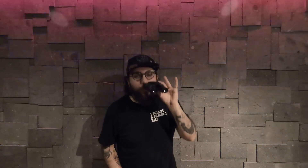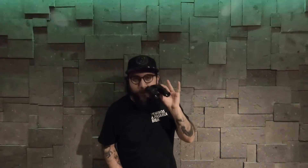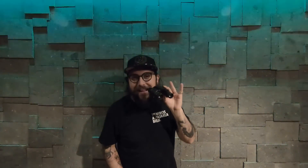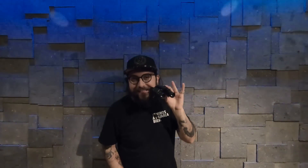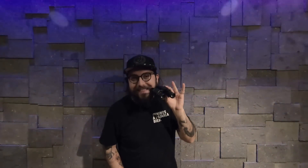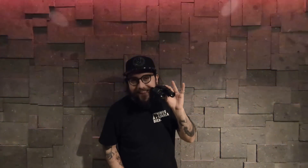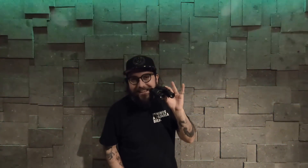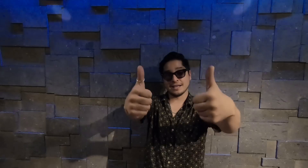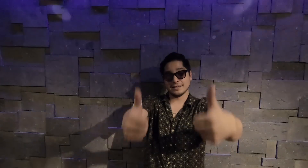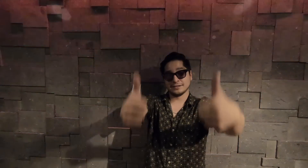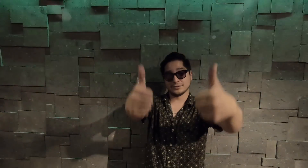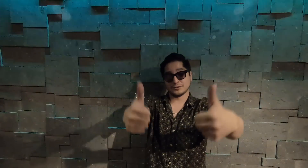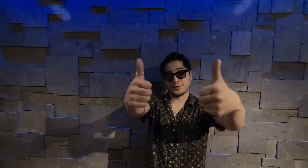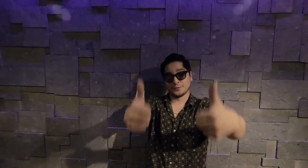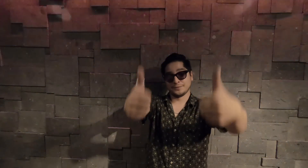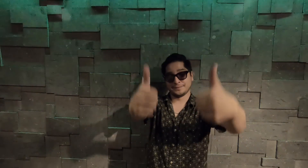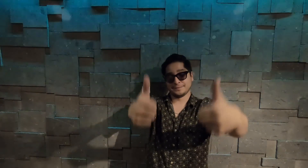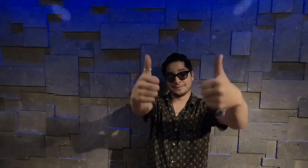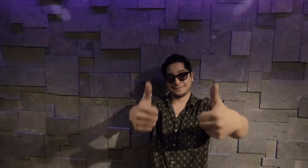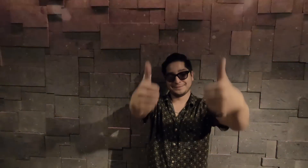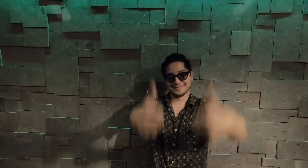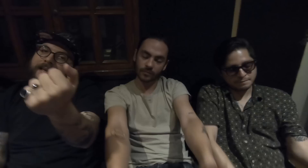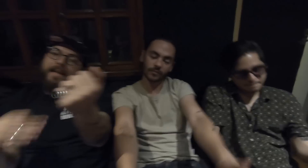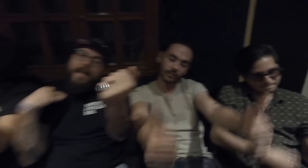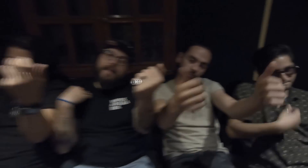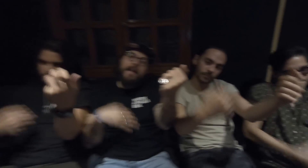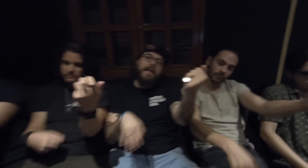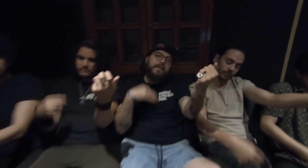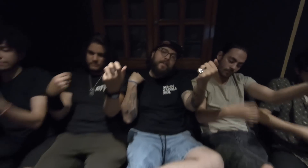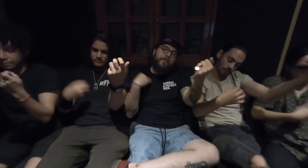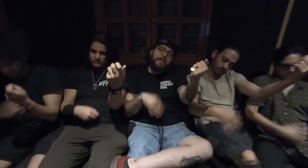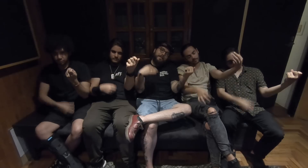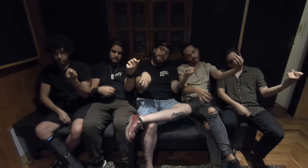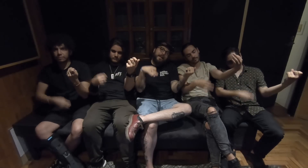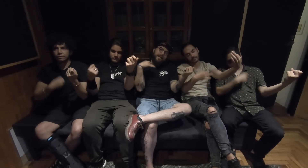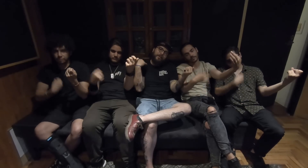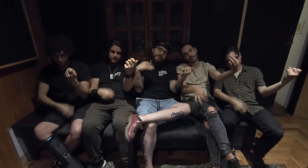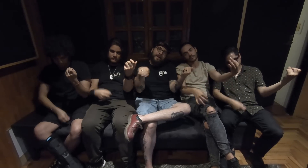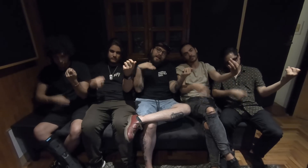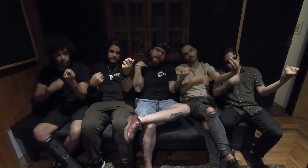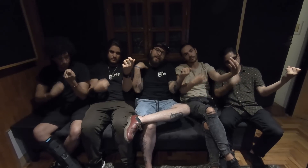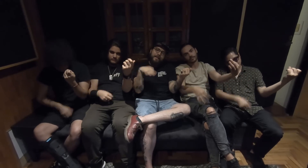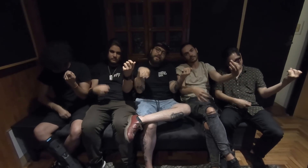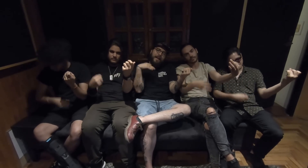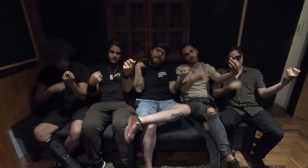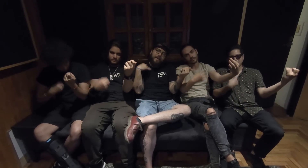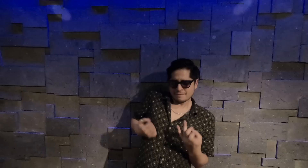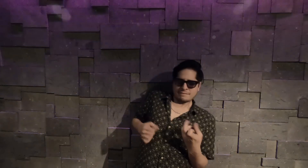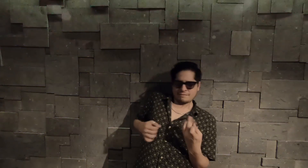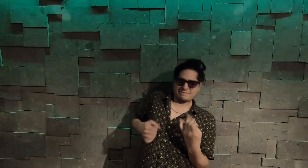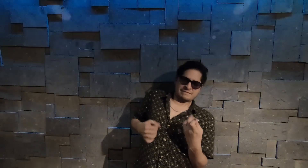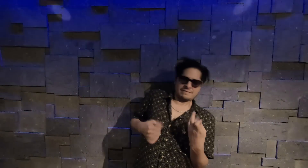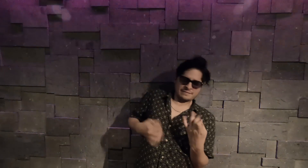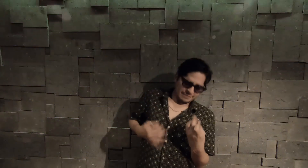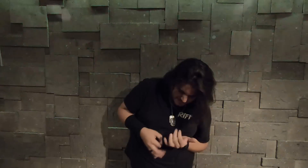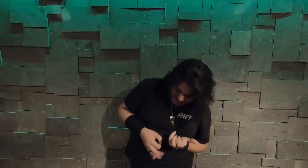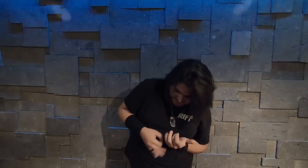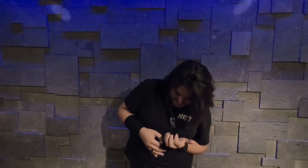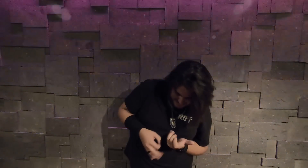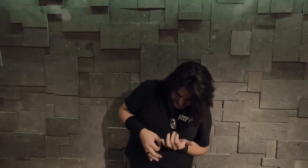buen disco. Para ti que quieres empezar a tocar la guitarra, para